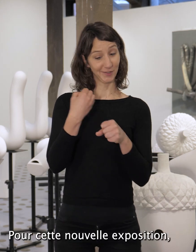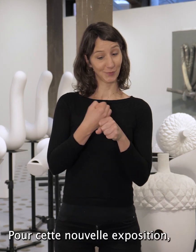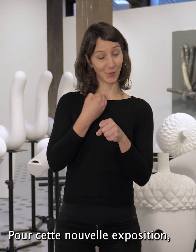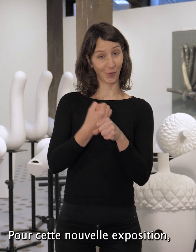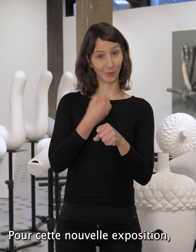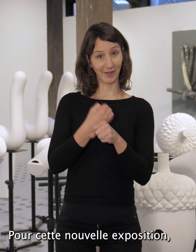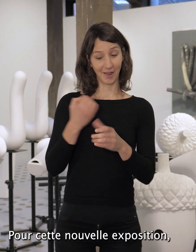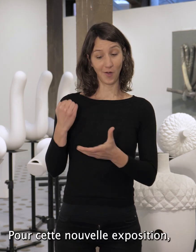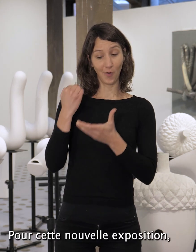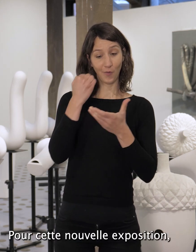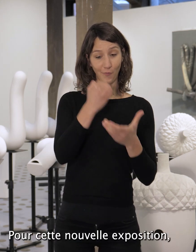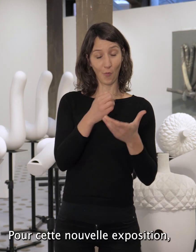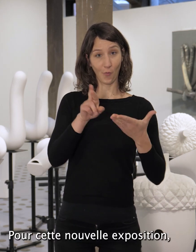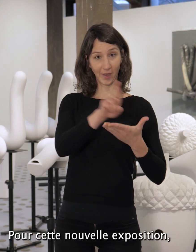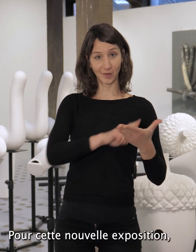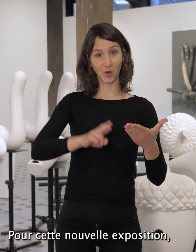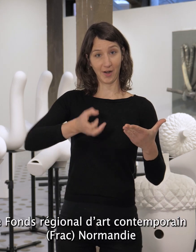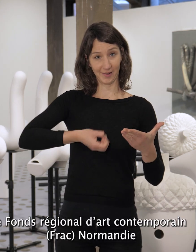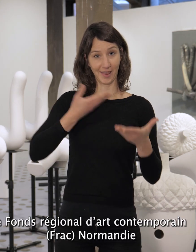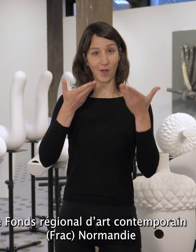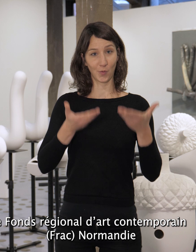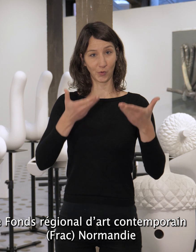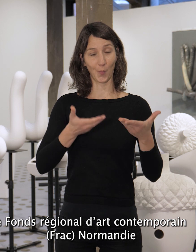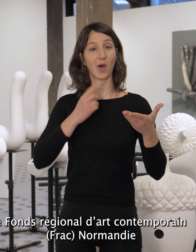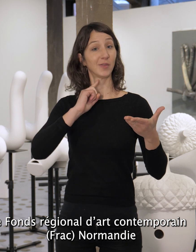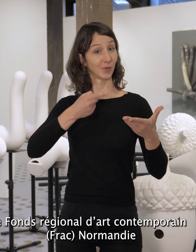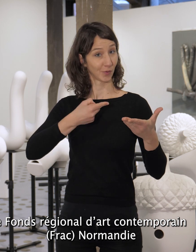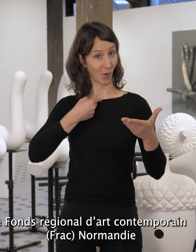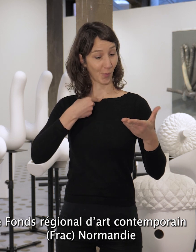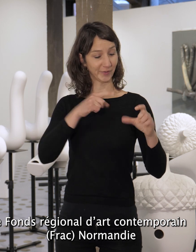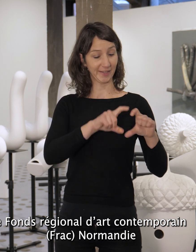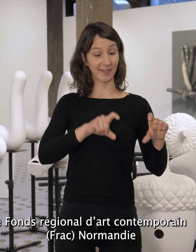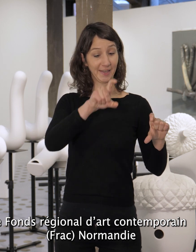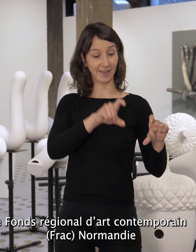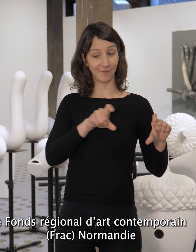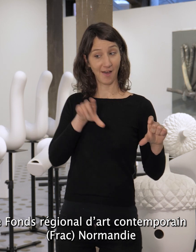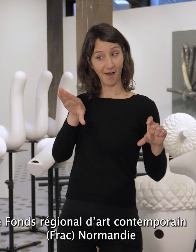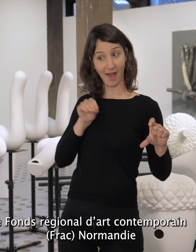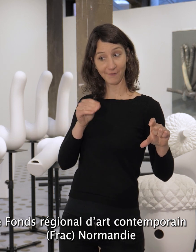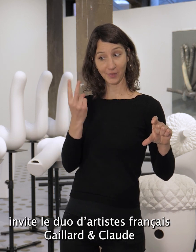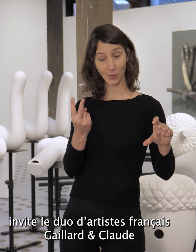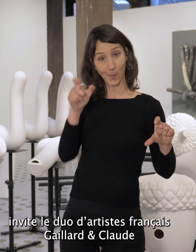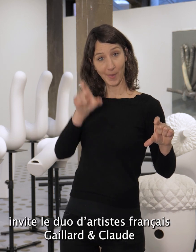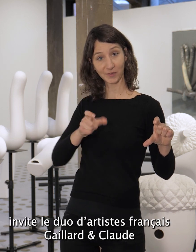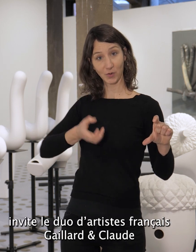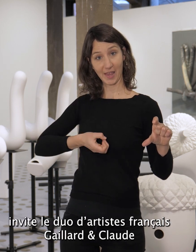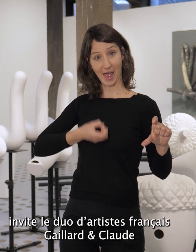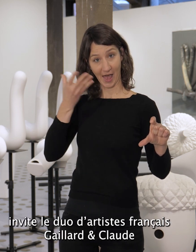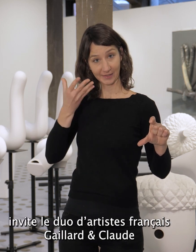Pour cette nouvelle exposition, le Fonds régional d'art contemporain FRAC Normandie invite le duo d'artistes